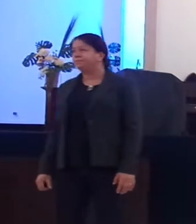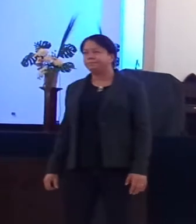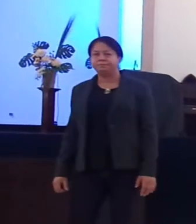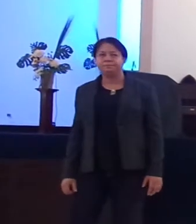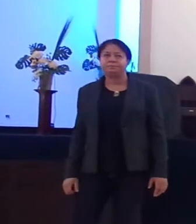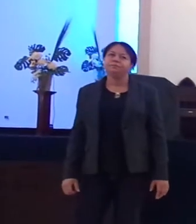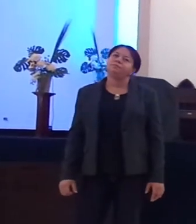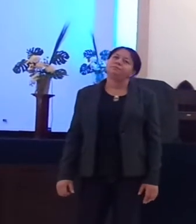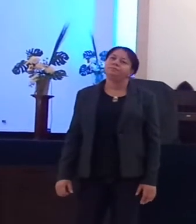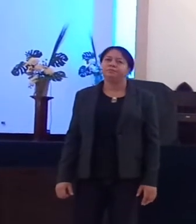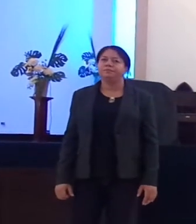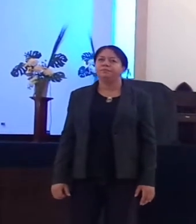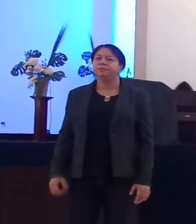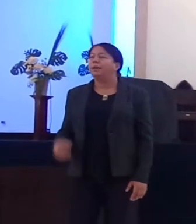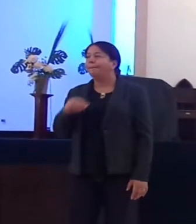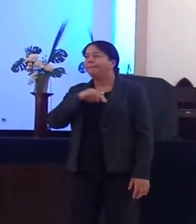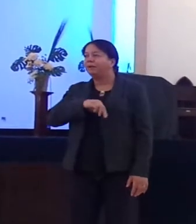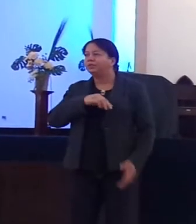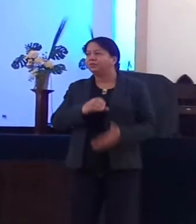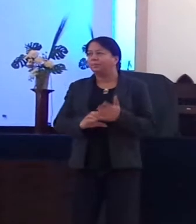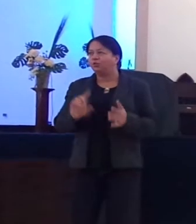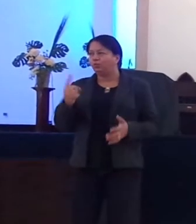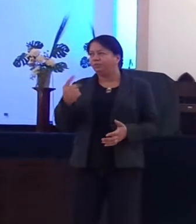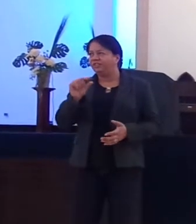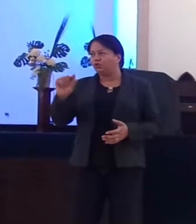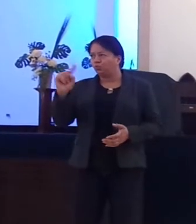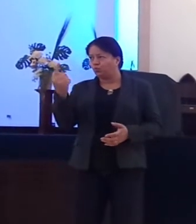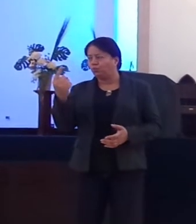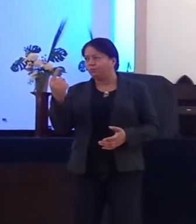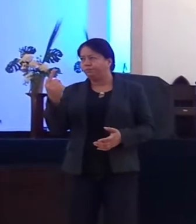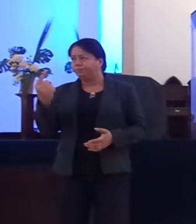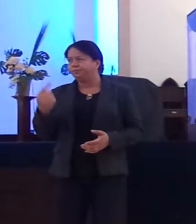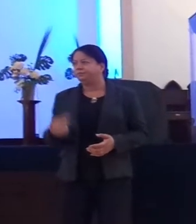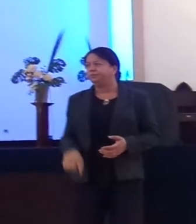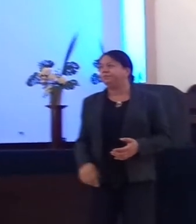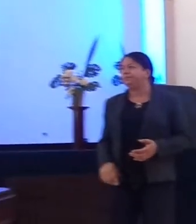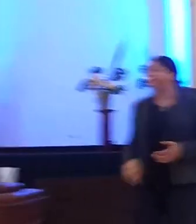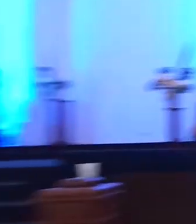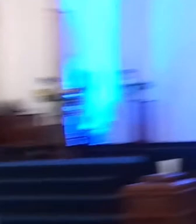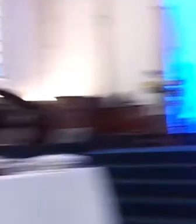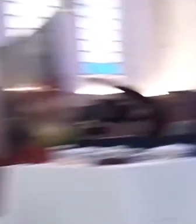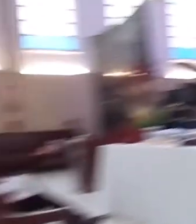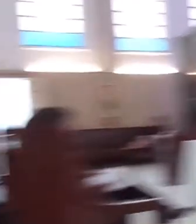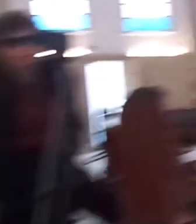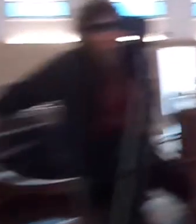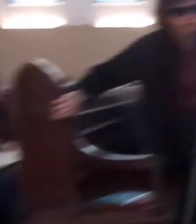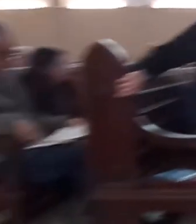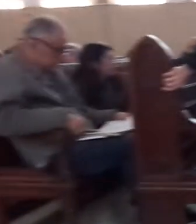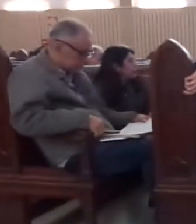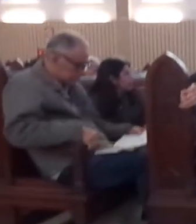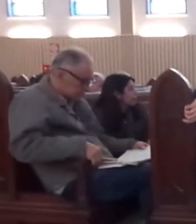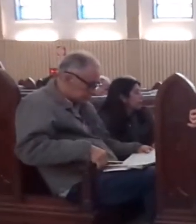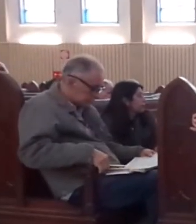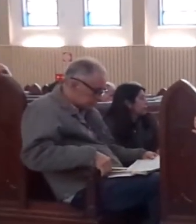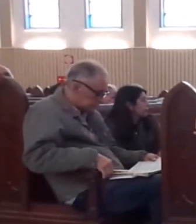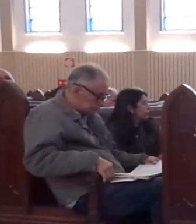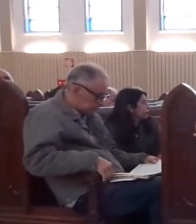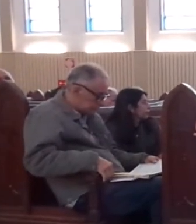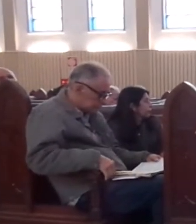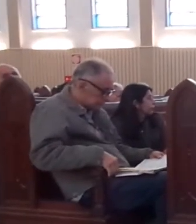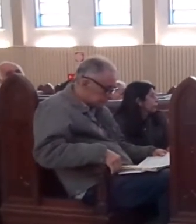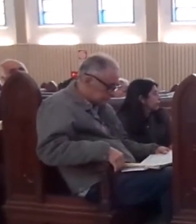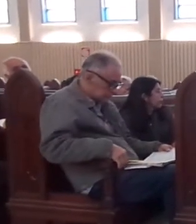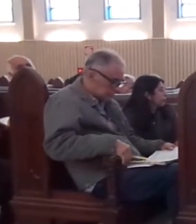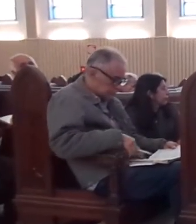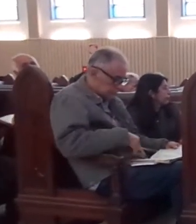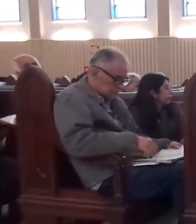Então, versículo 1. Mateus 1, versículo 1. Livro da genealogia de Jesus Cristo, filho de Davi, filho